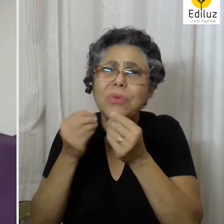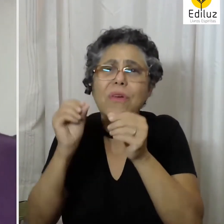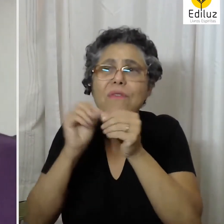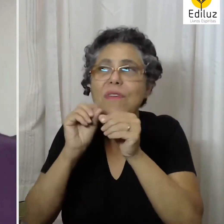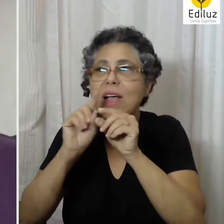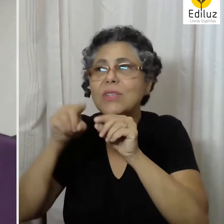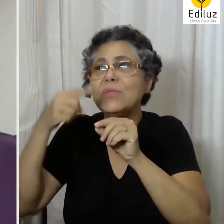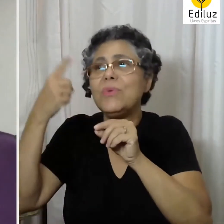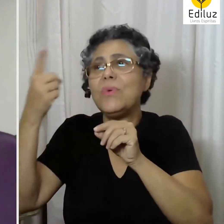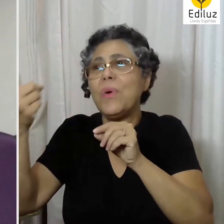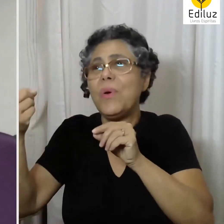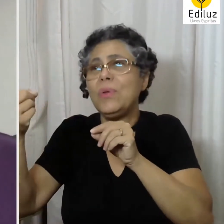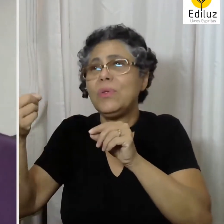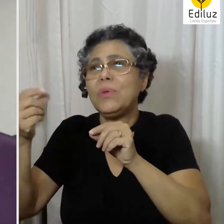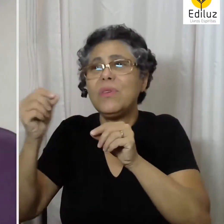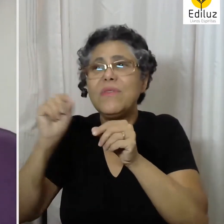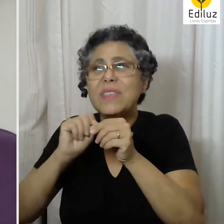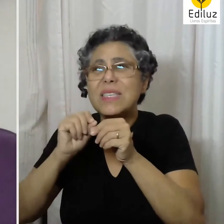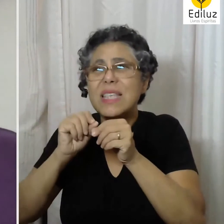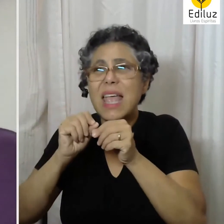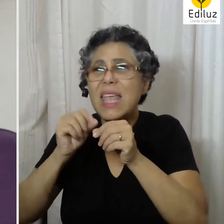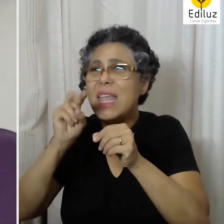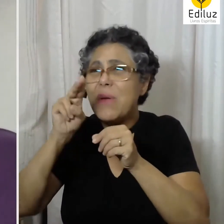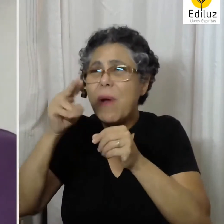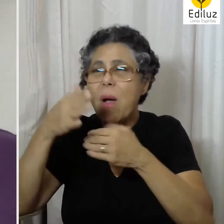que quiseres que fizesse com você.